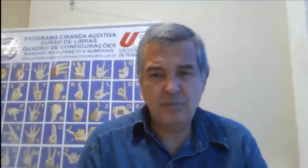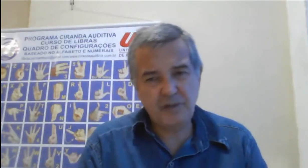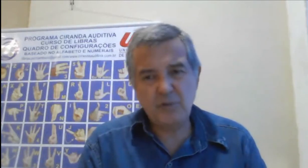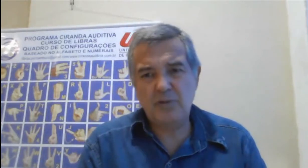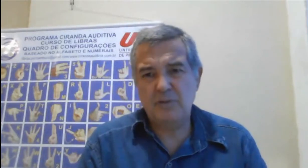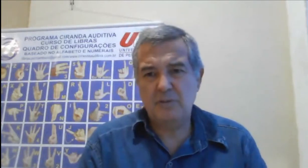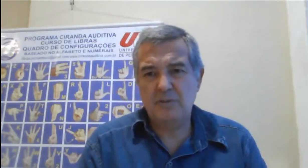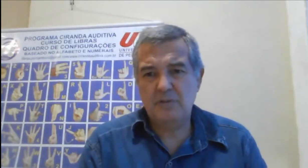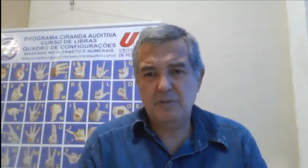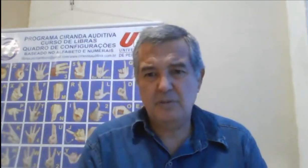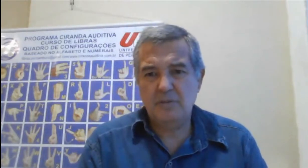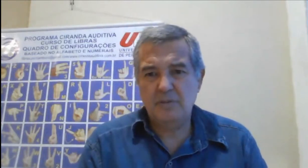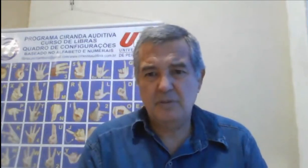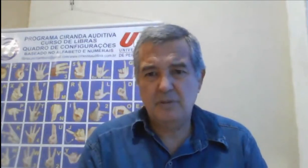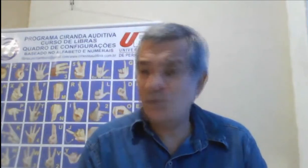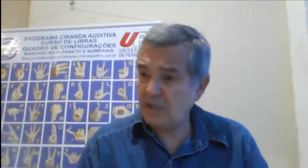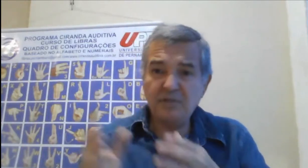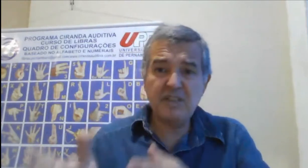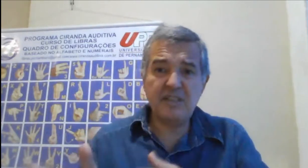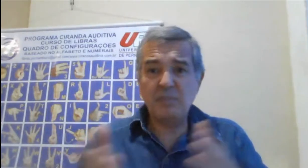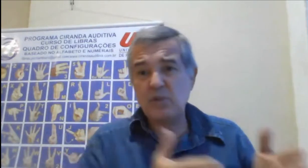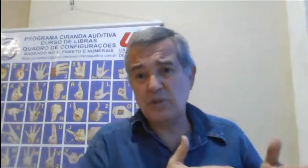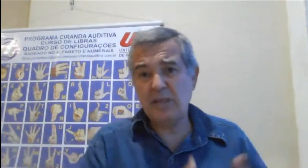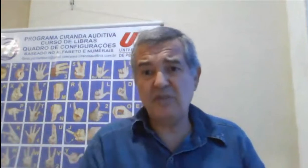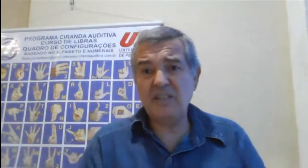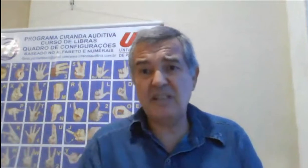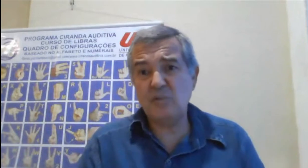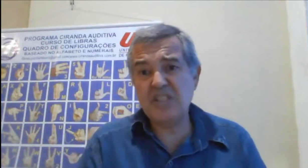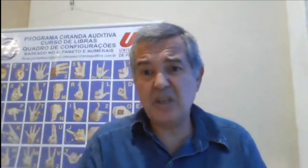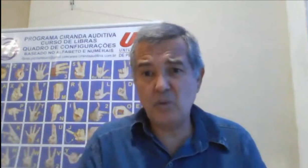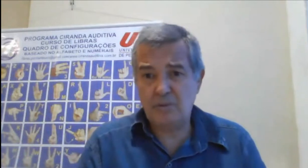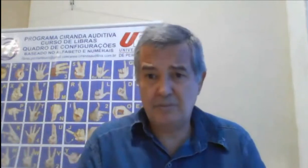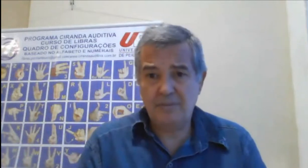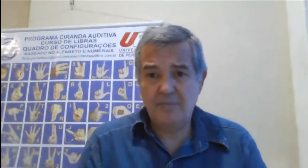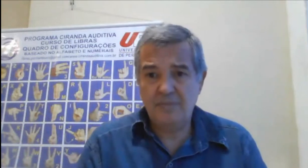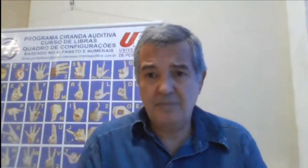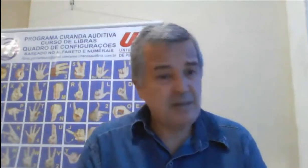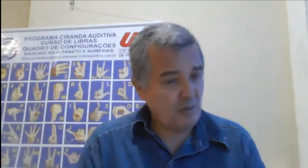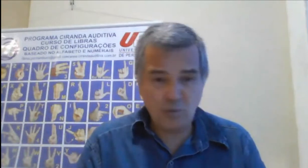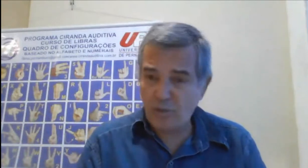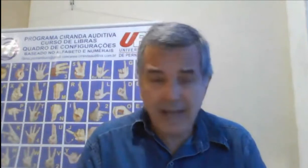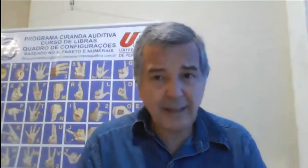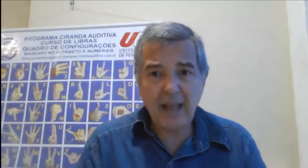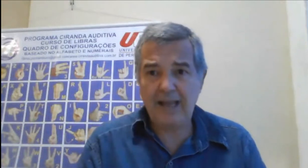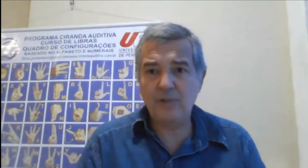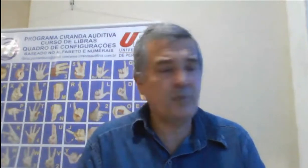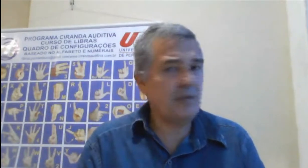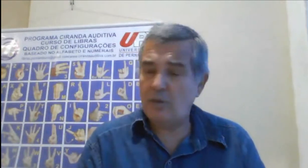Por favor. Se não tem deficiência na pessoa, tem deficiência no ensino. Mas em algum lugar está errado, porque isso não